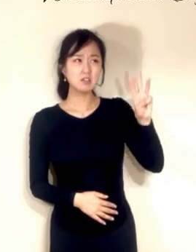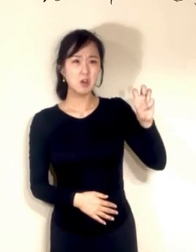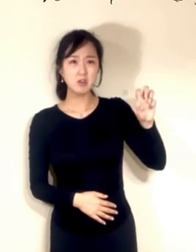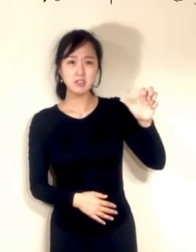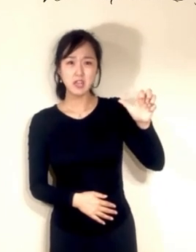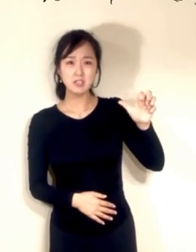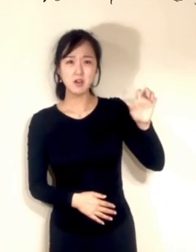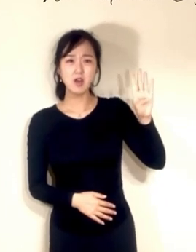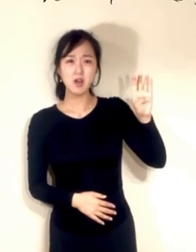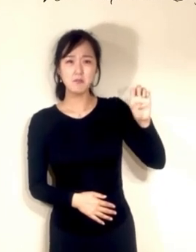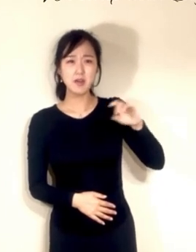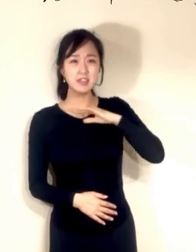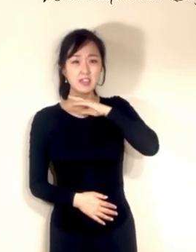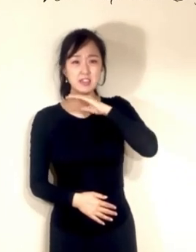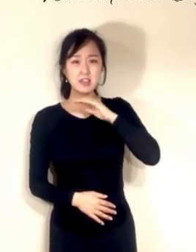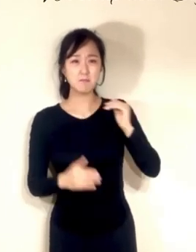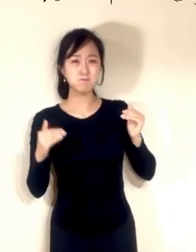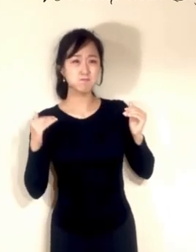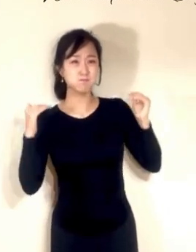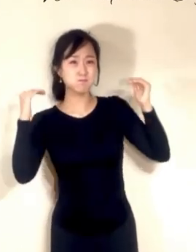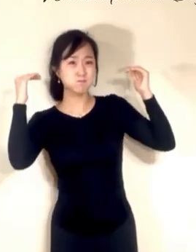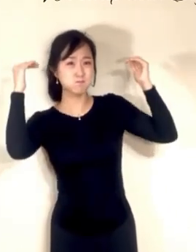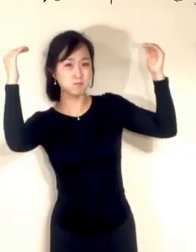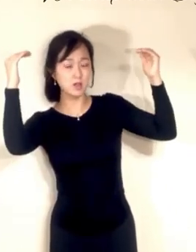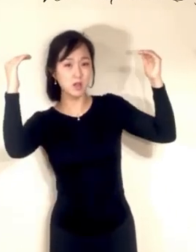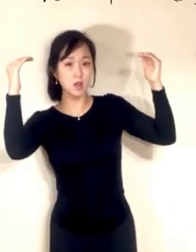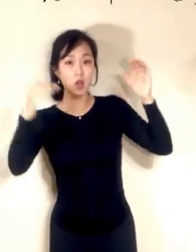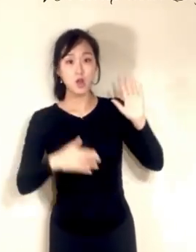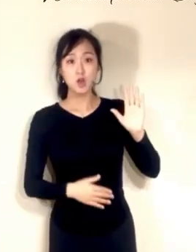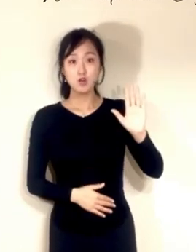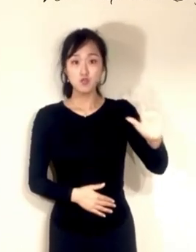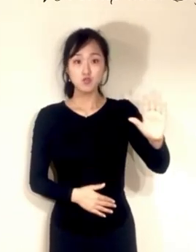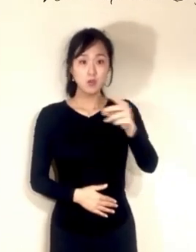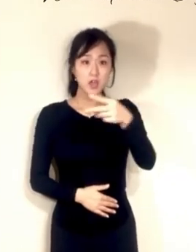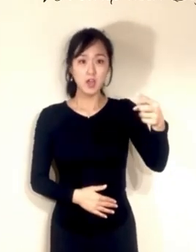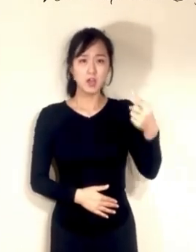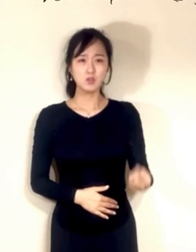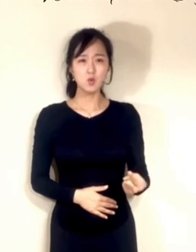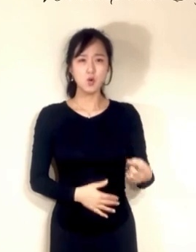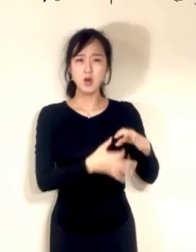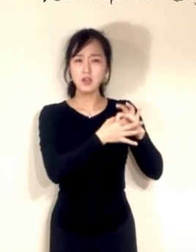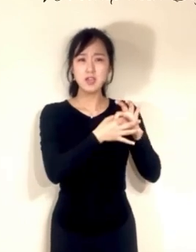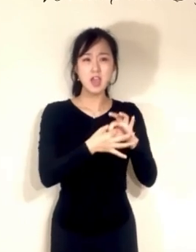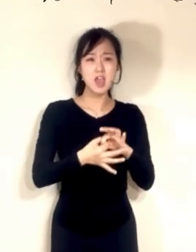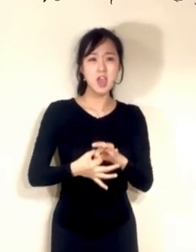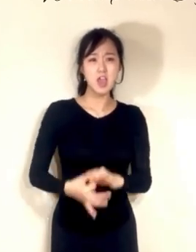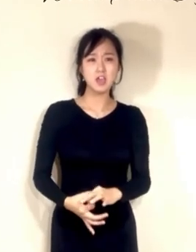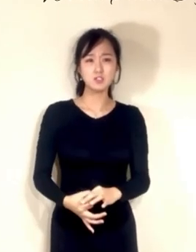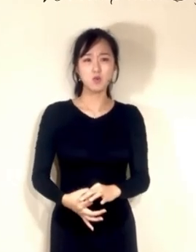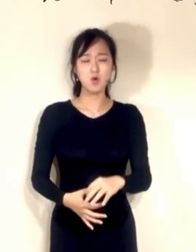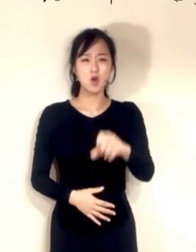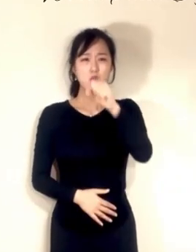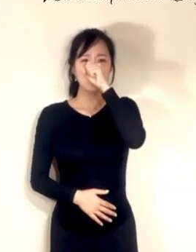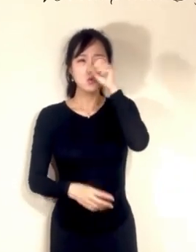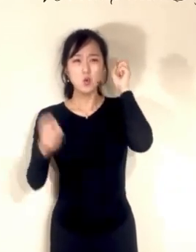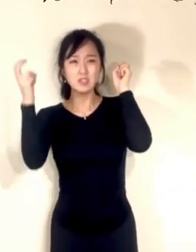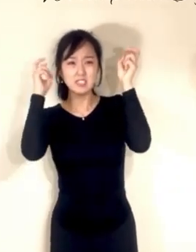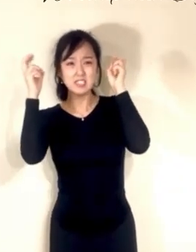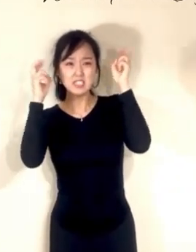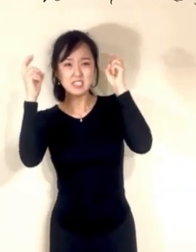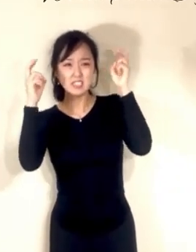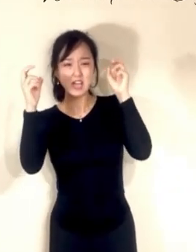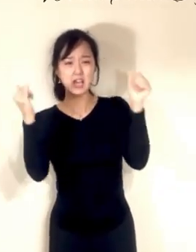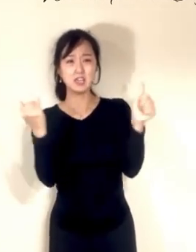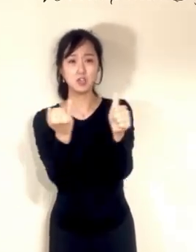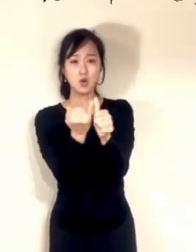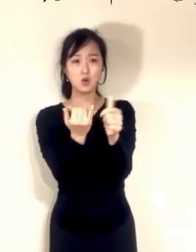자녀가 35, 40이 넘어가 그때도 직장 구하게 해달라고, 결혼하게 해달라고 기도 부탁하는 사람